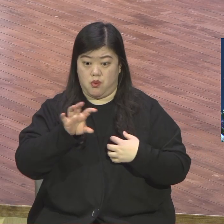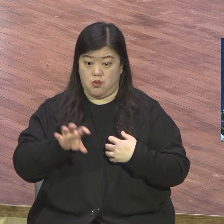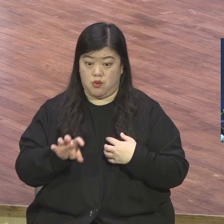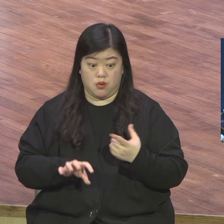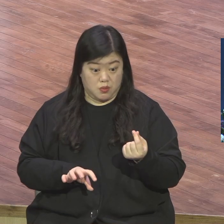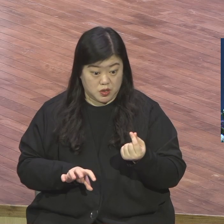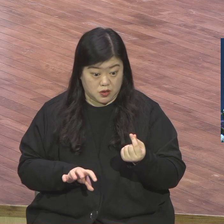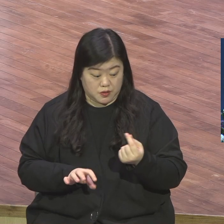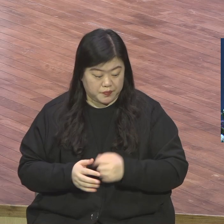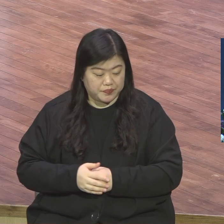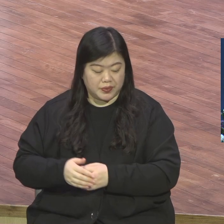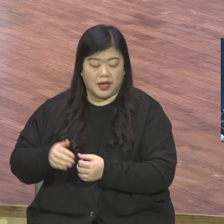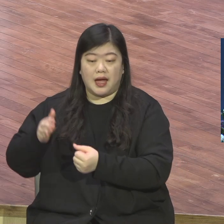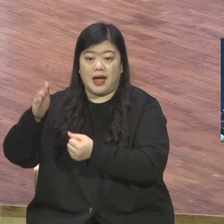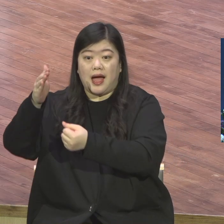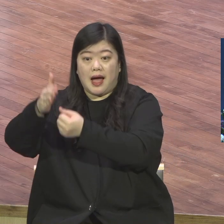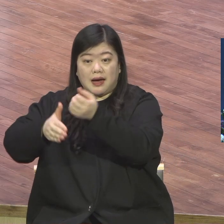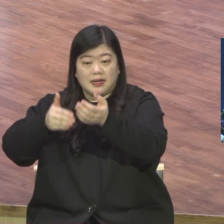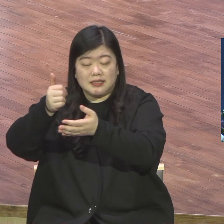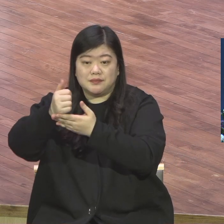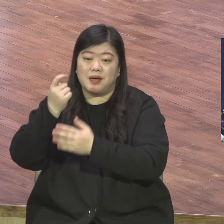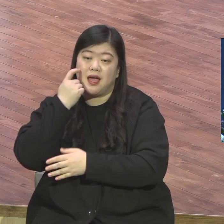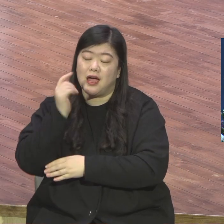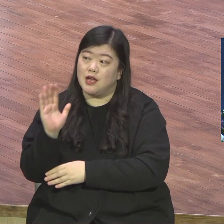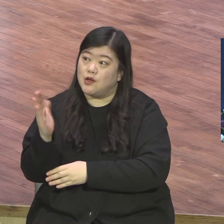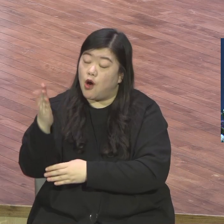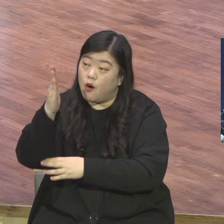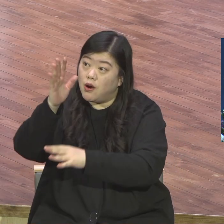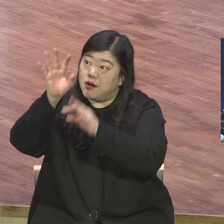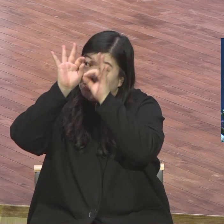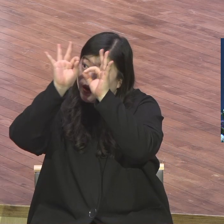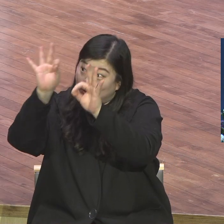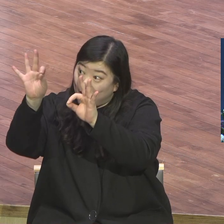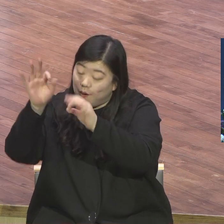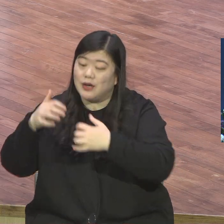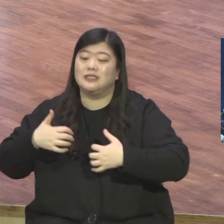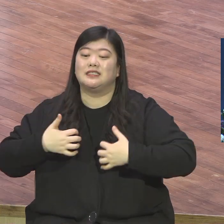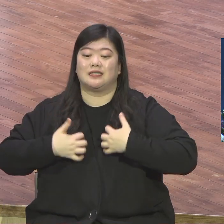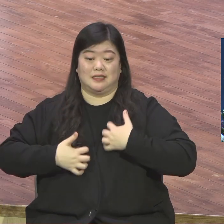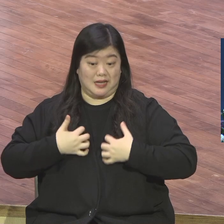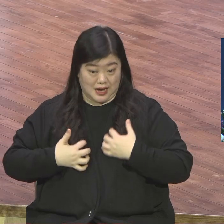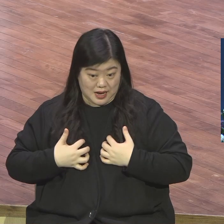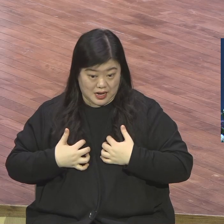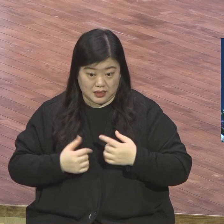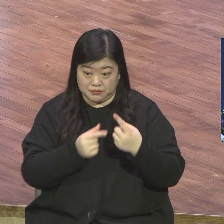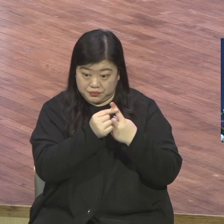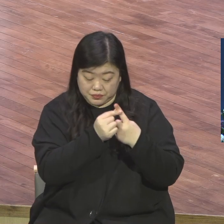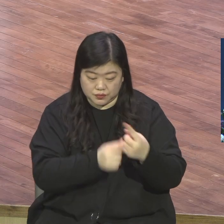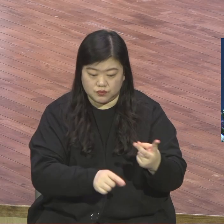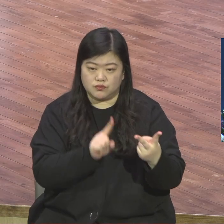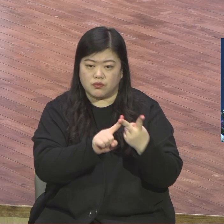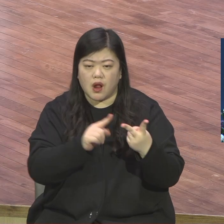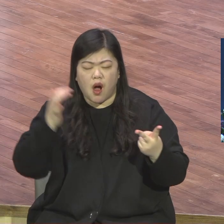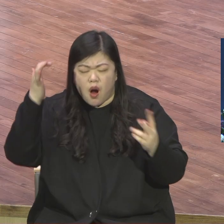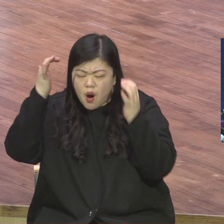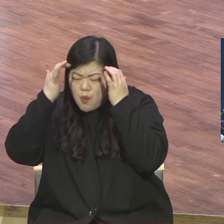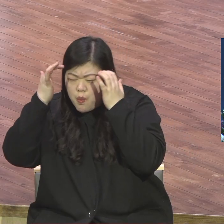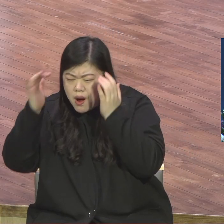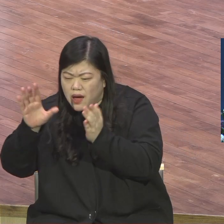보면 하나님의 영광을 바라고 즐거워하느니라. 3절에 보면 우리가 환난